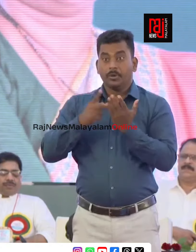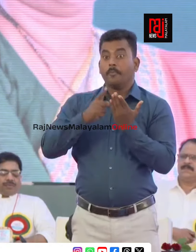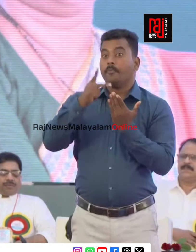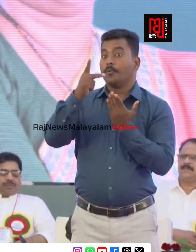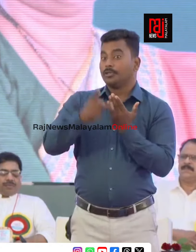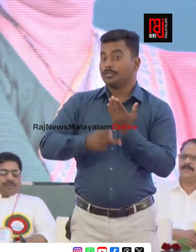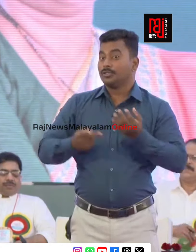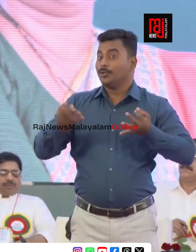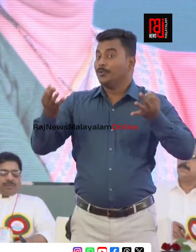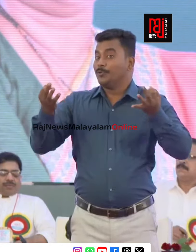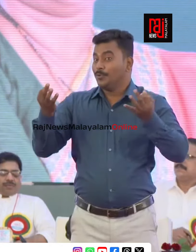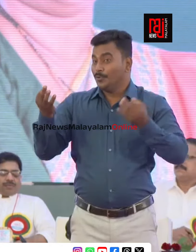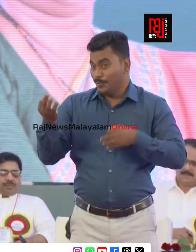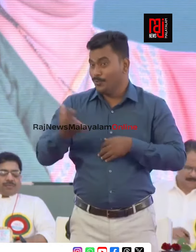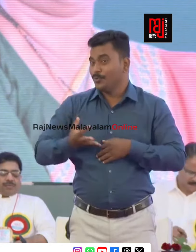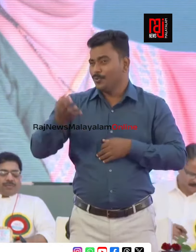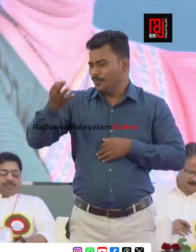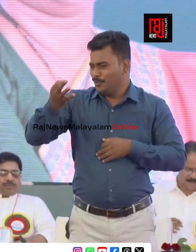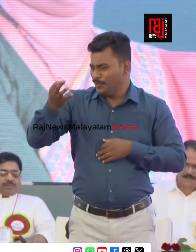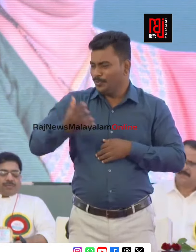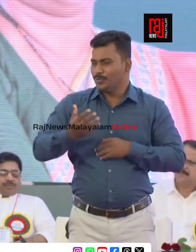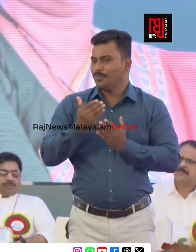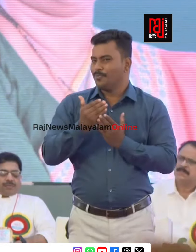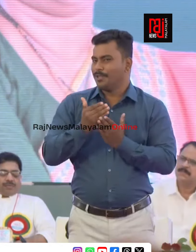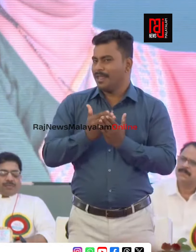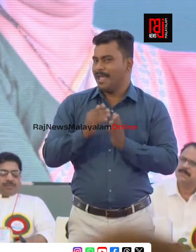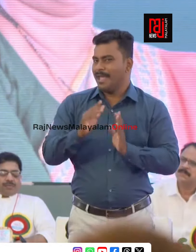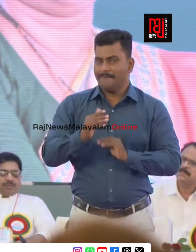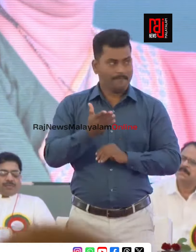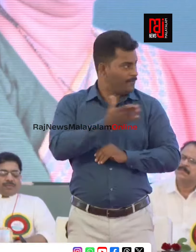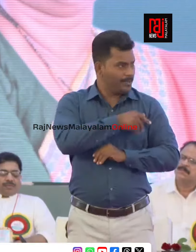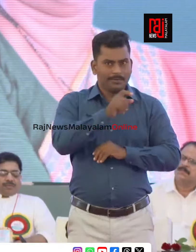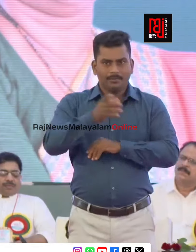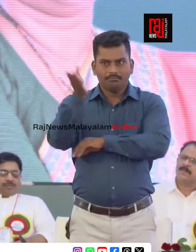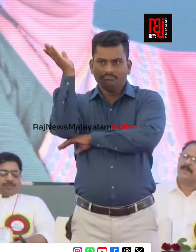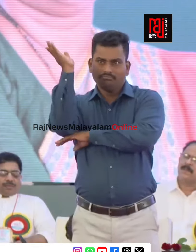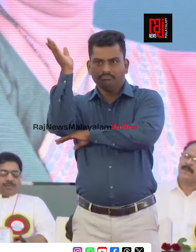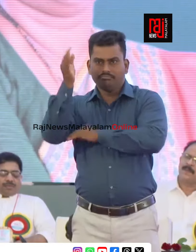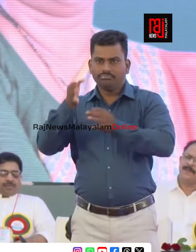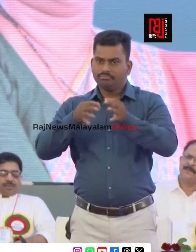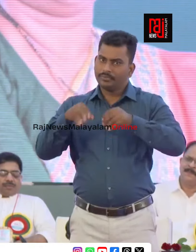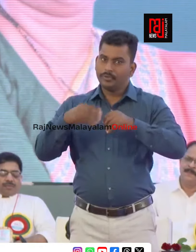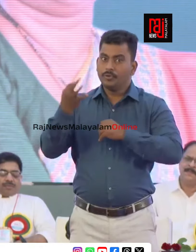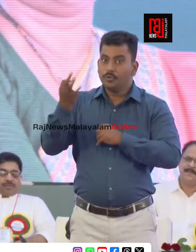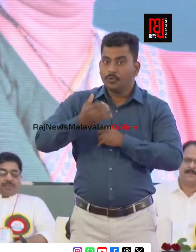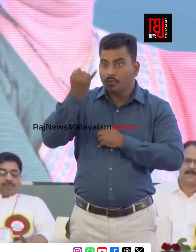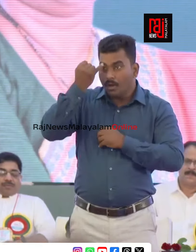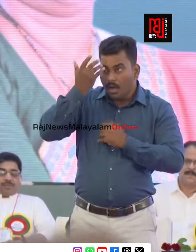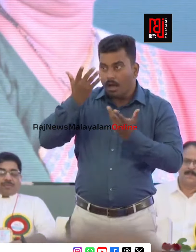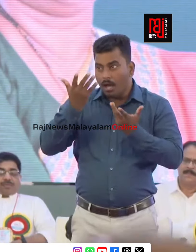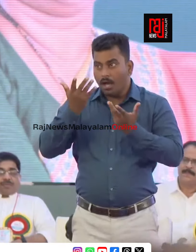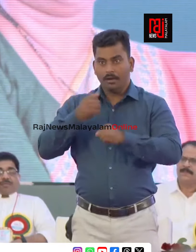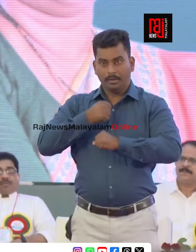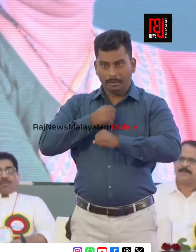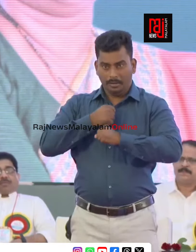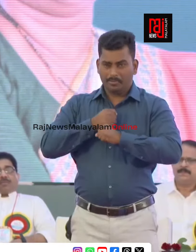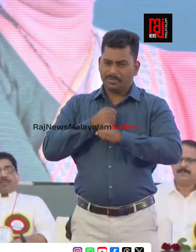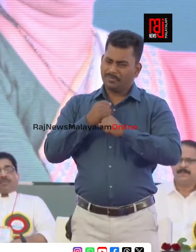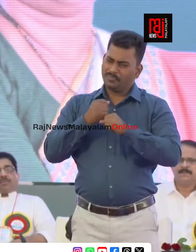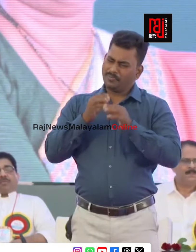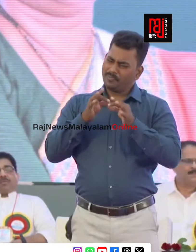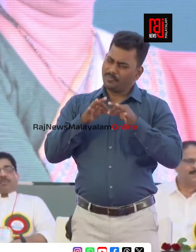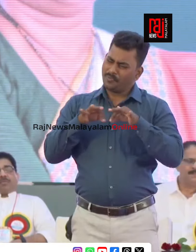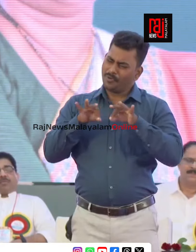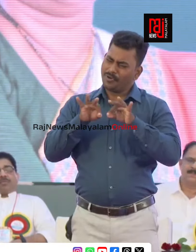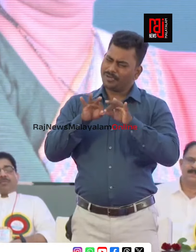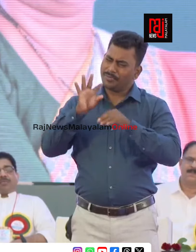പദ്ധതികൾ ഇവിടെ ബഹുമാന്യ അധ്യക്ഷ അതെടുത്തു പറഞ്ഞു കഴിഞ്ഞിട്ടുണ്ട്. അതിലേറ്റവും